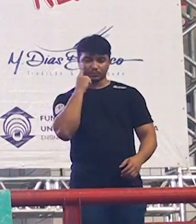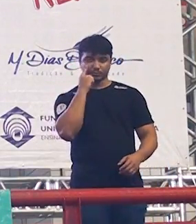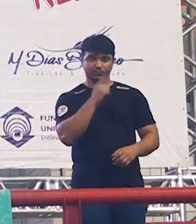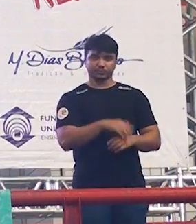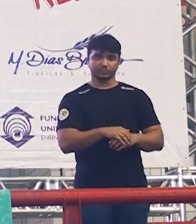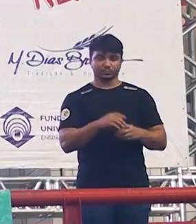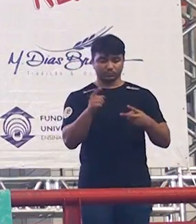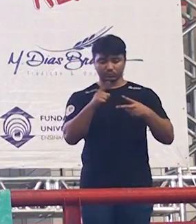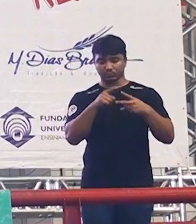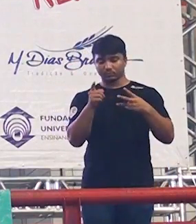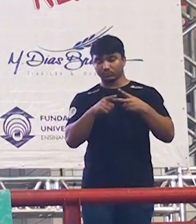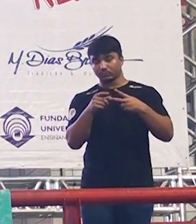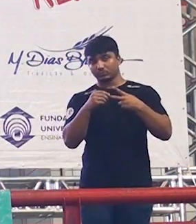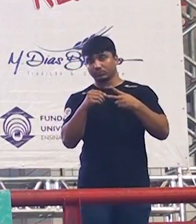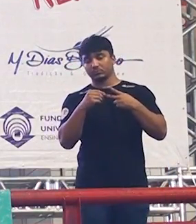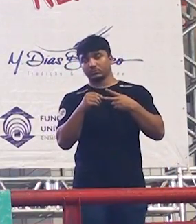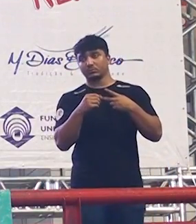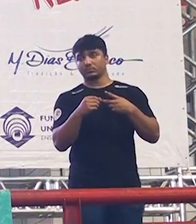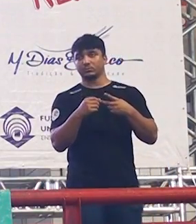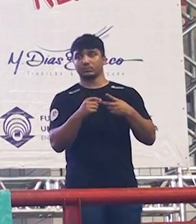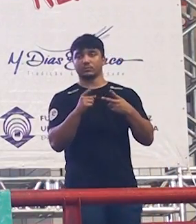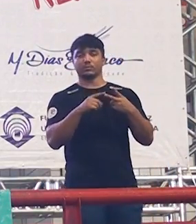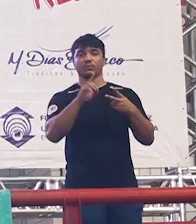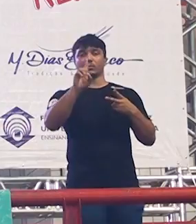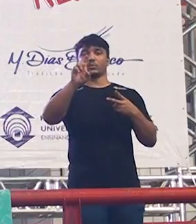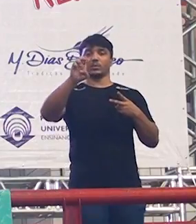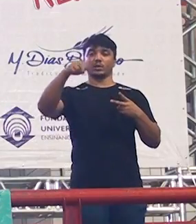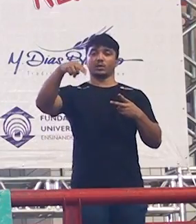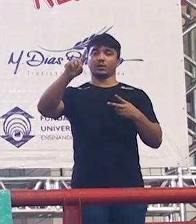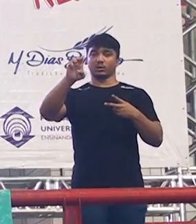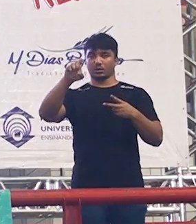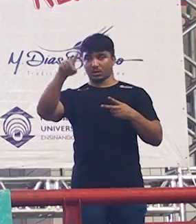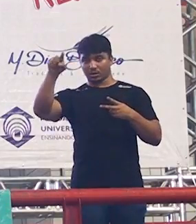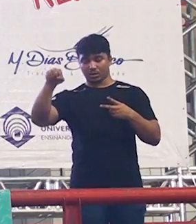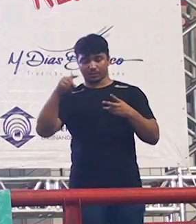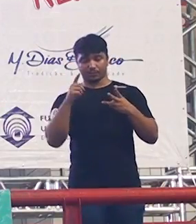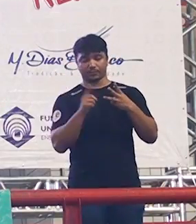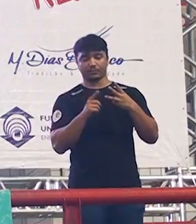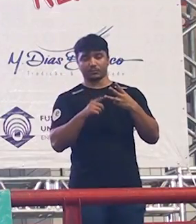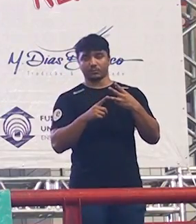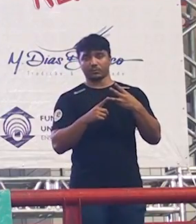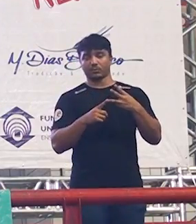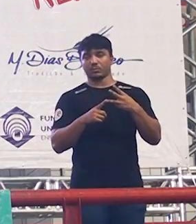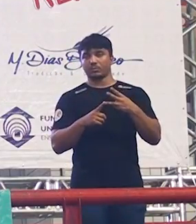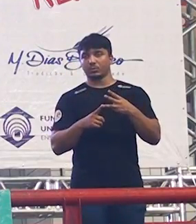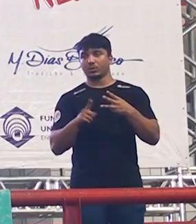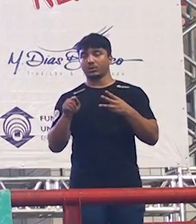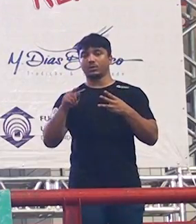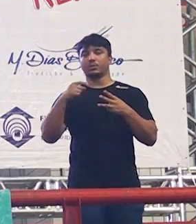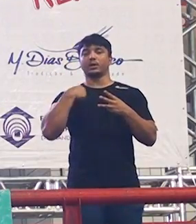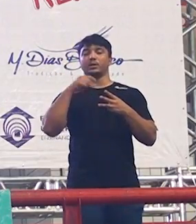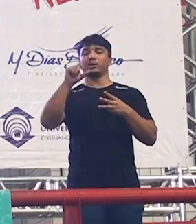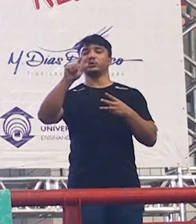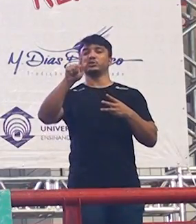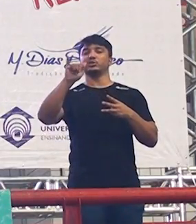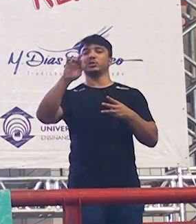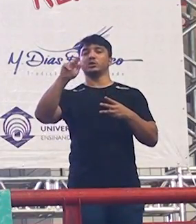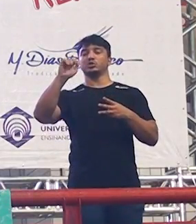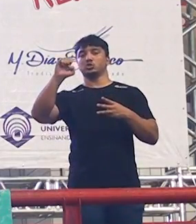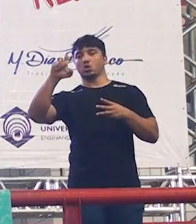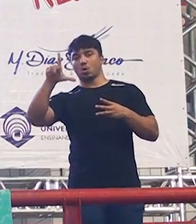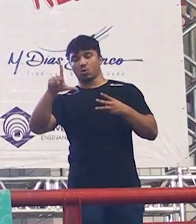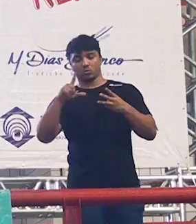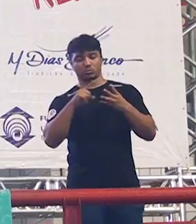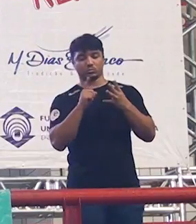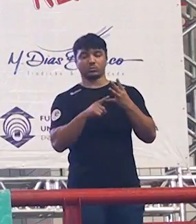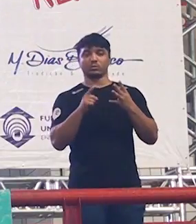Posso extrair o biodiesel do dendê. Posso extrair biodiesel do girassol e posso extrair